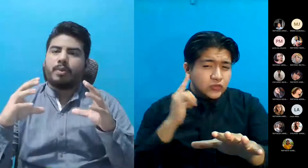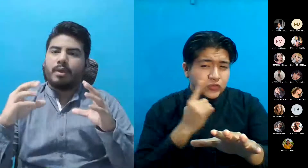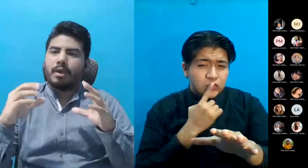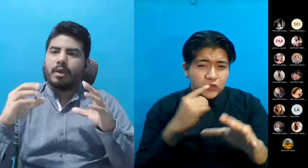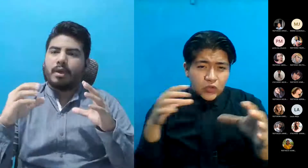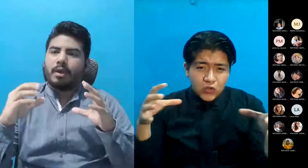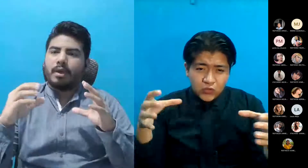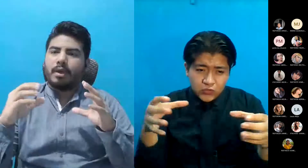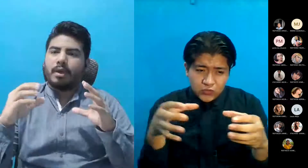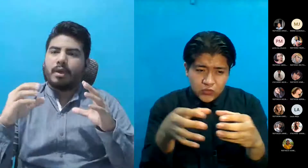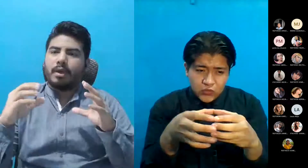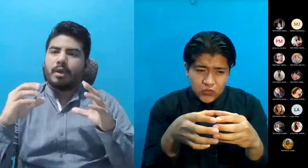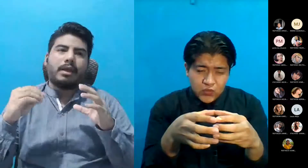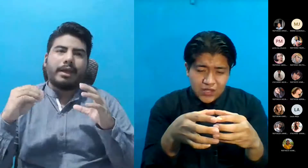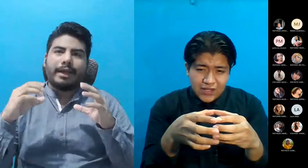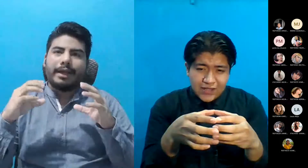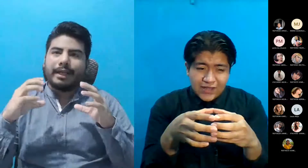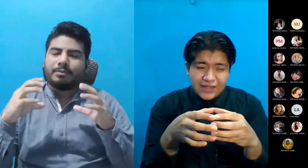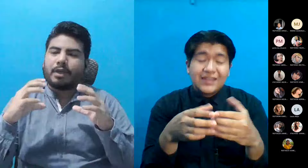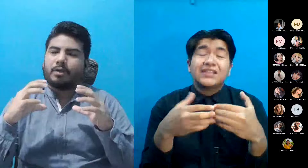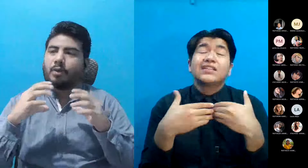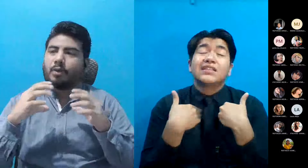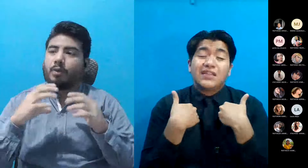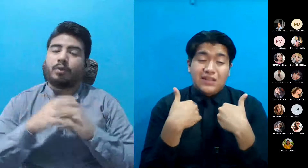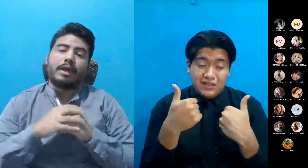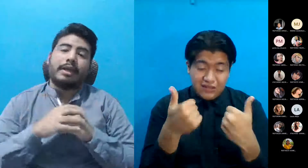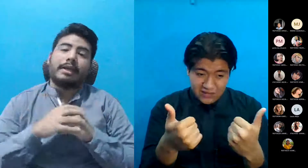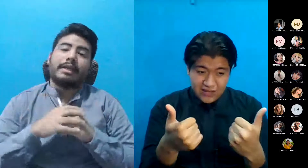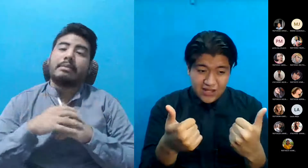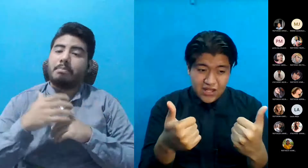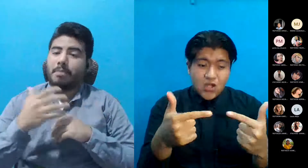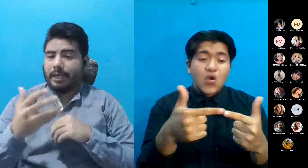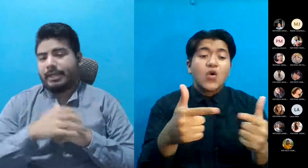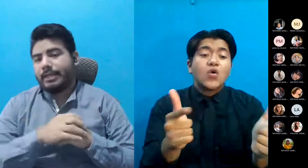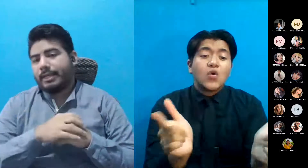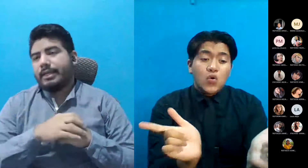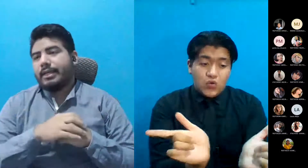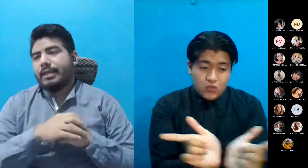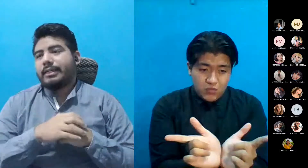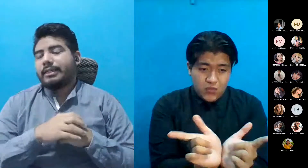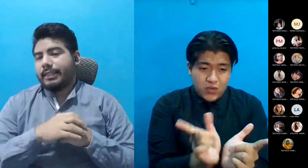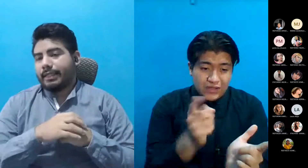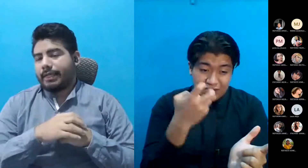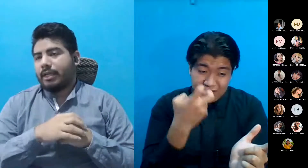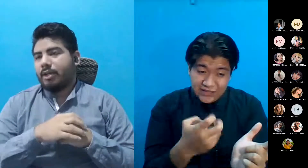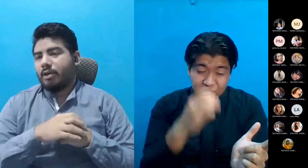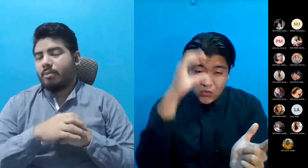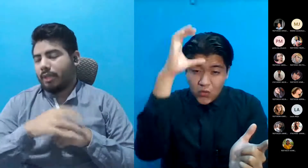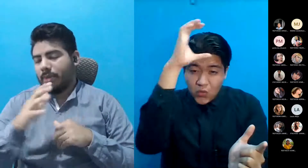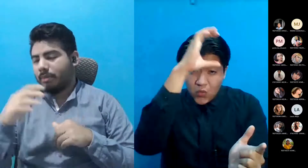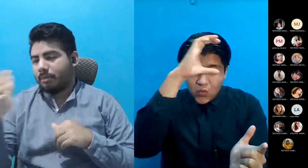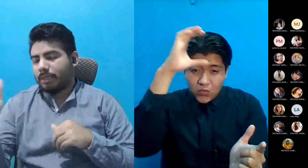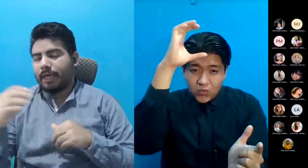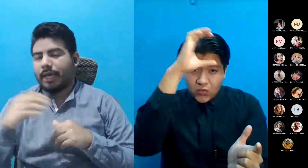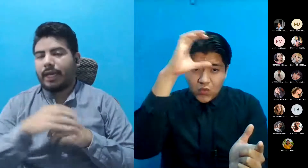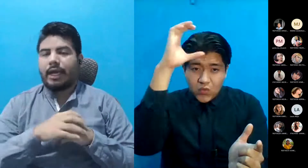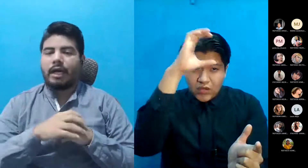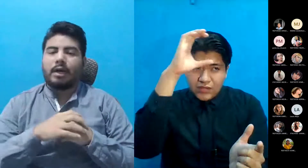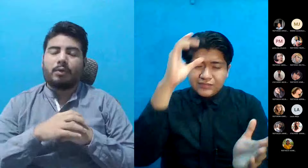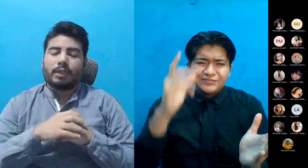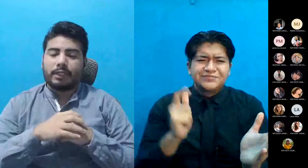un grupo en el cual el aspecto cultural impera. Es decir, como también